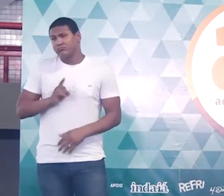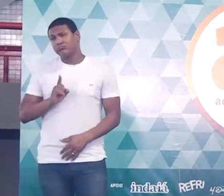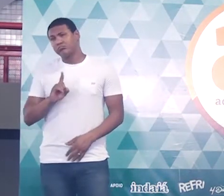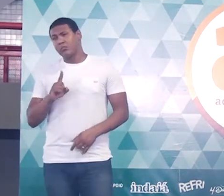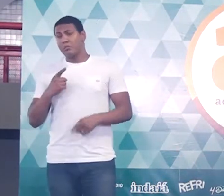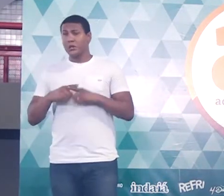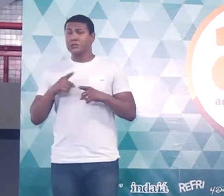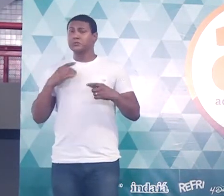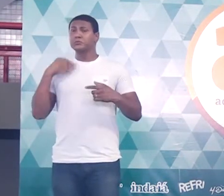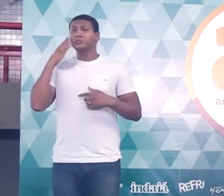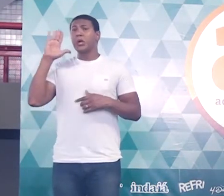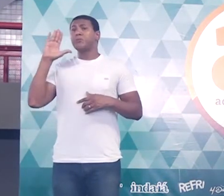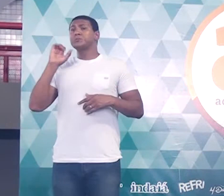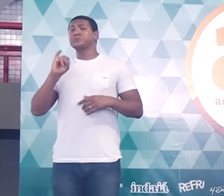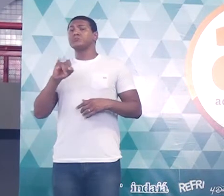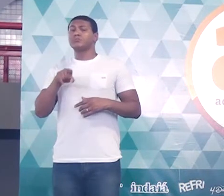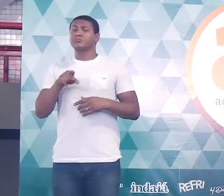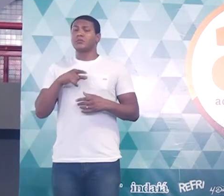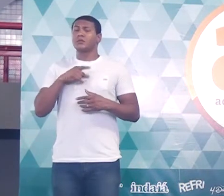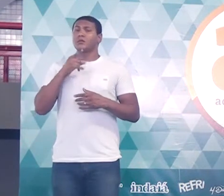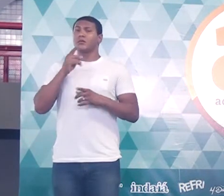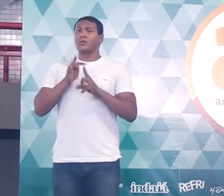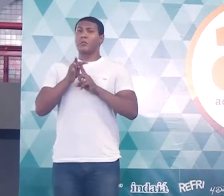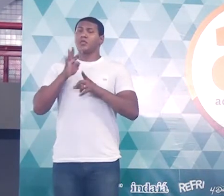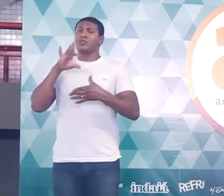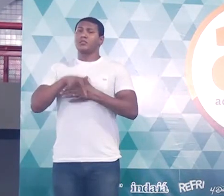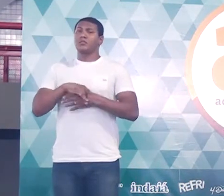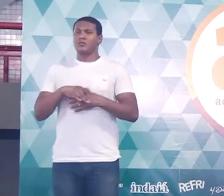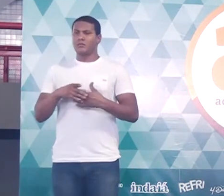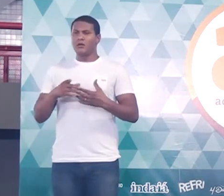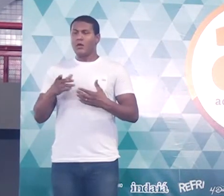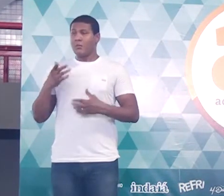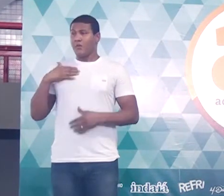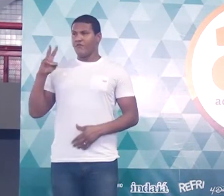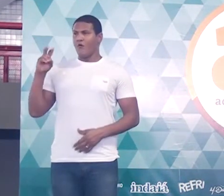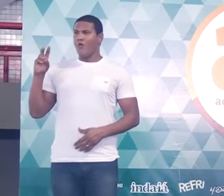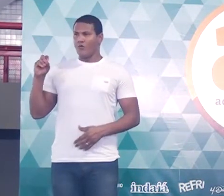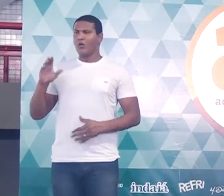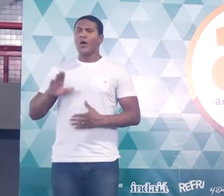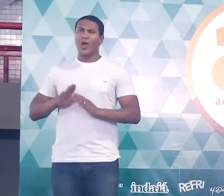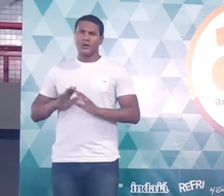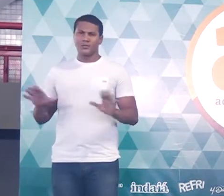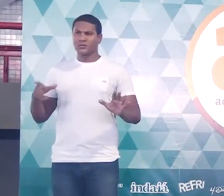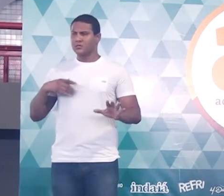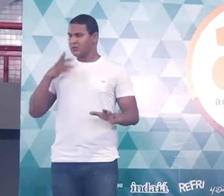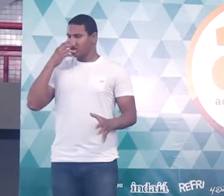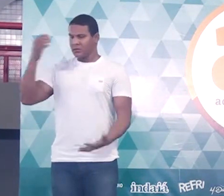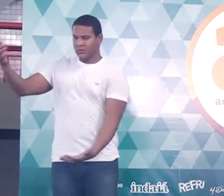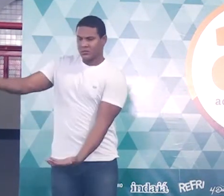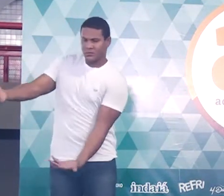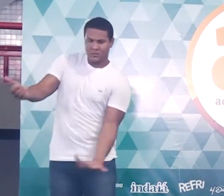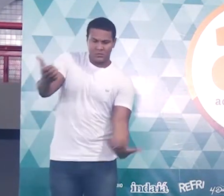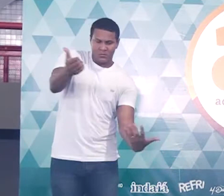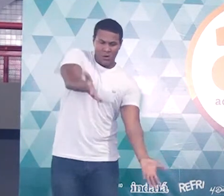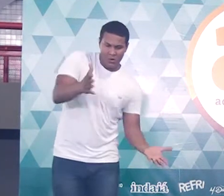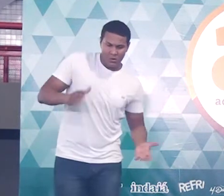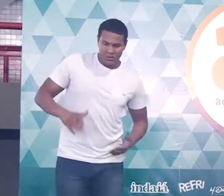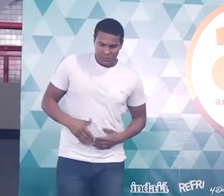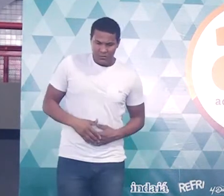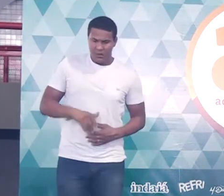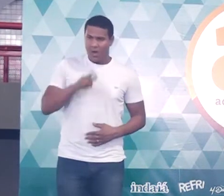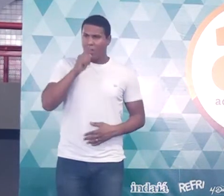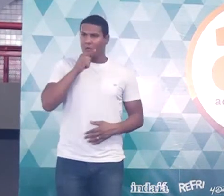quantidade da temperatura. Aí o que é que minha avó me jogar? Rapaz, eu já fui... Eu não sei porque eu não morri, né? Porque tanta coisa,